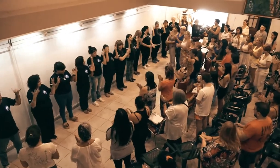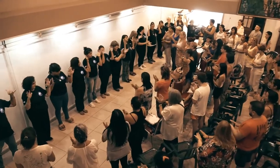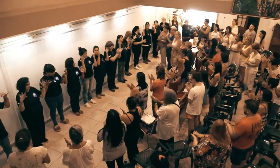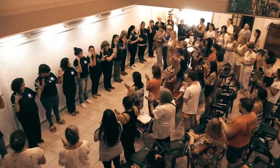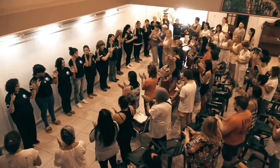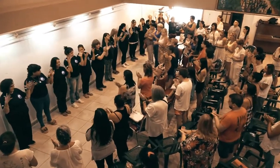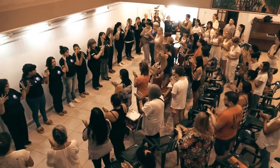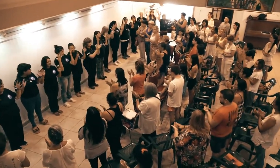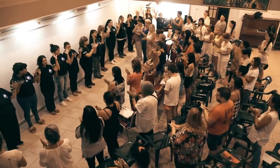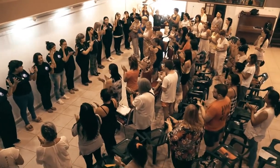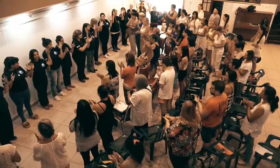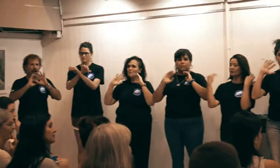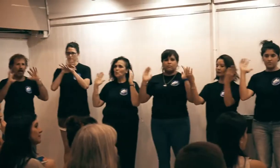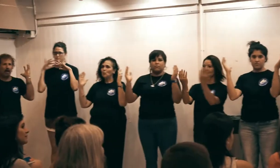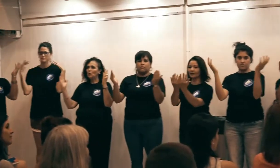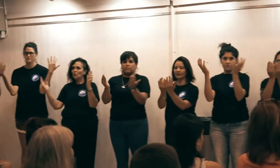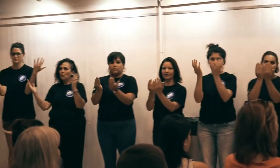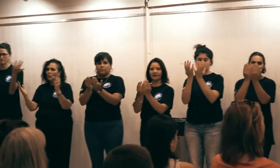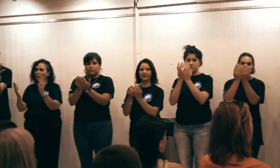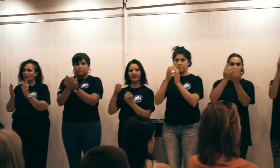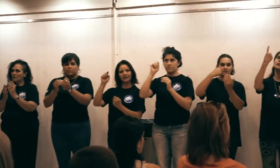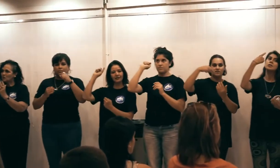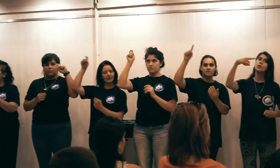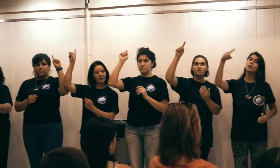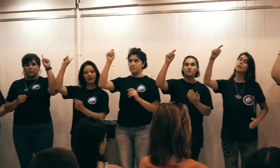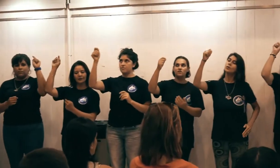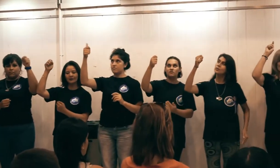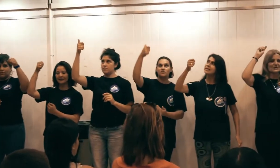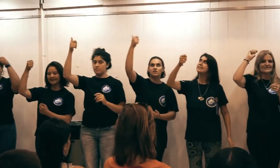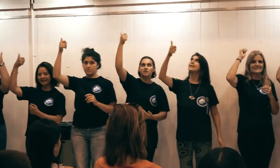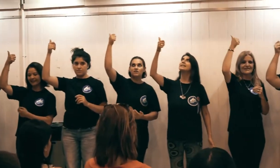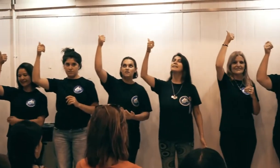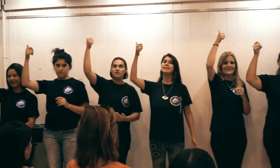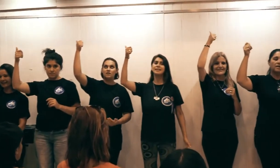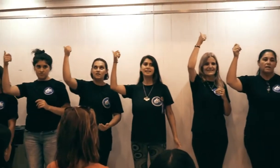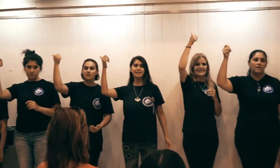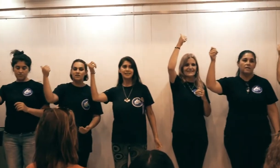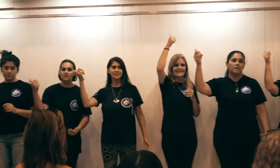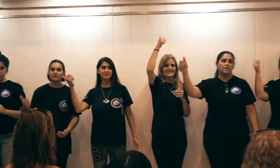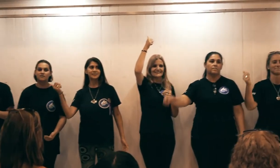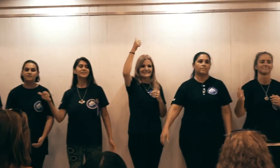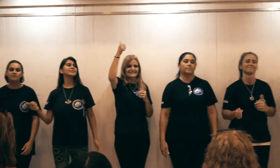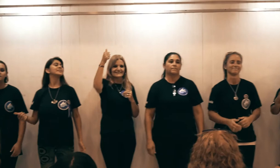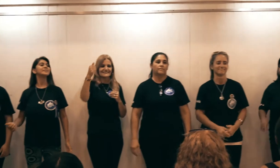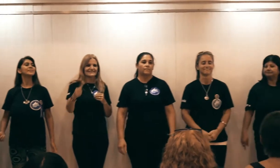mis melodías que confirman mis heridas, será mi voz que camina